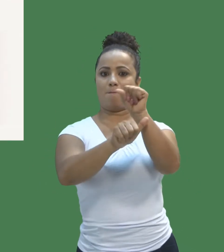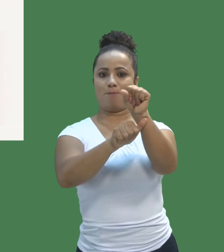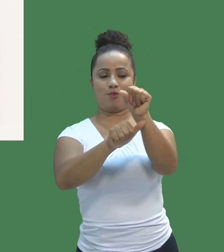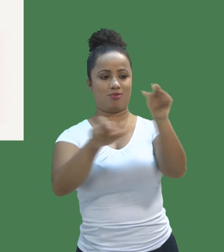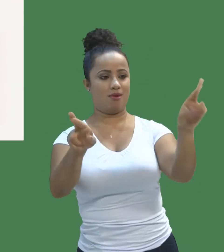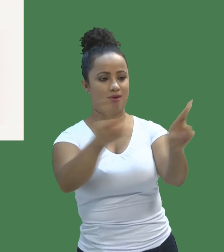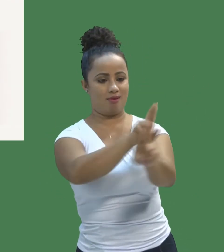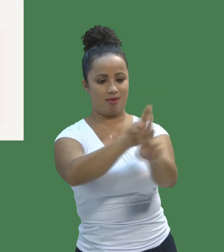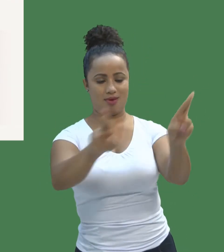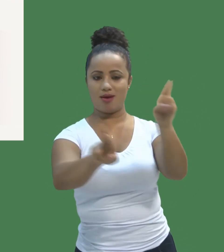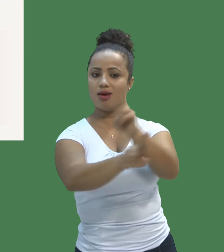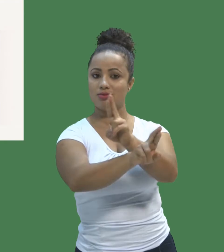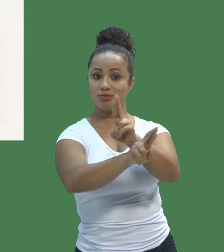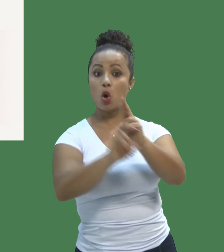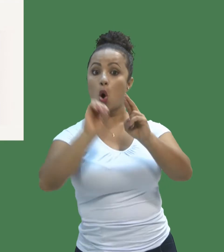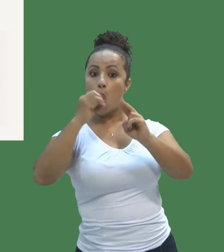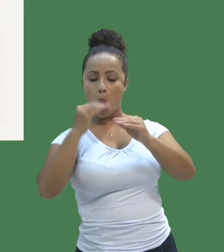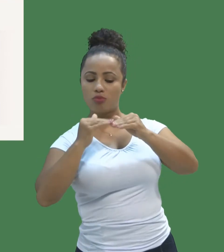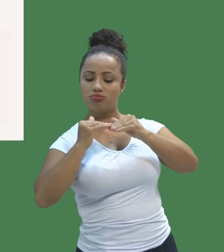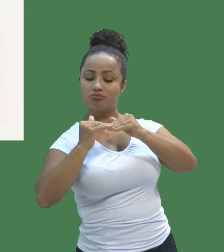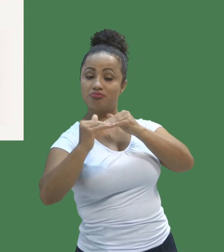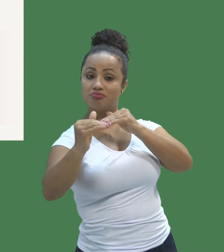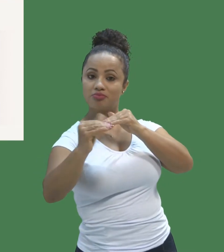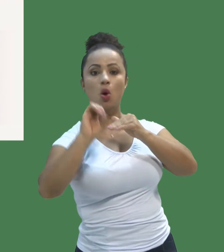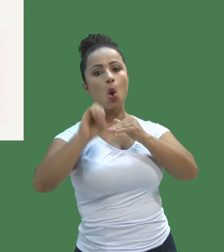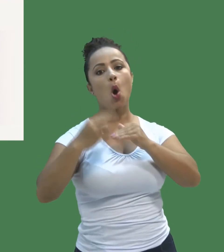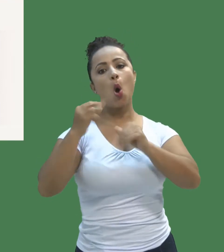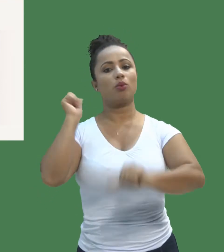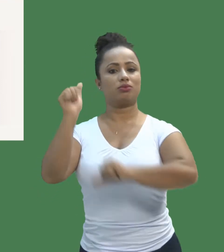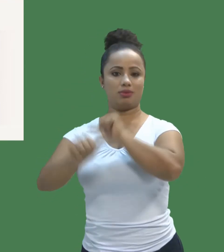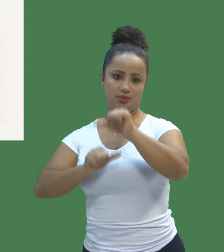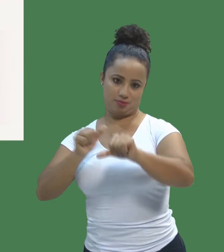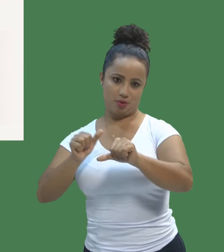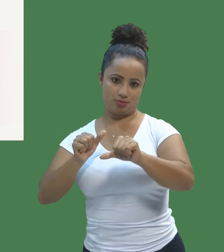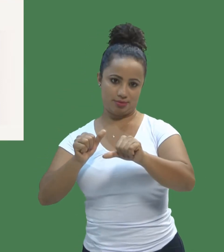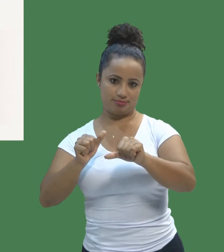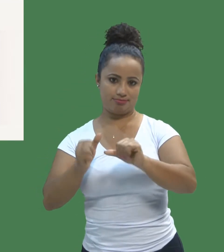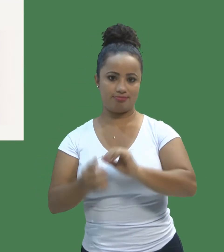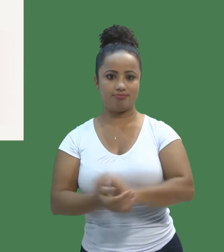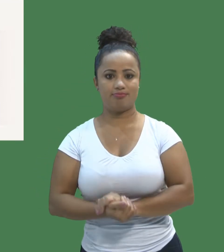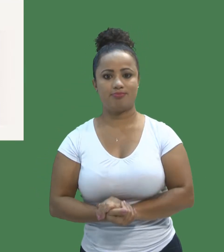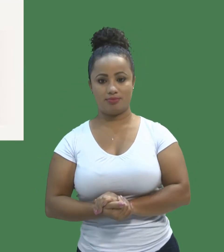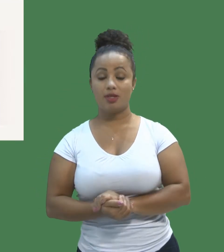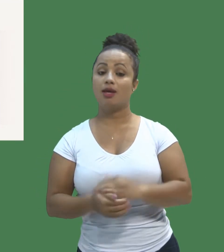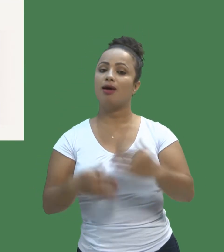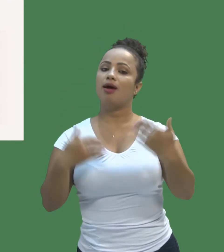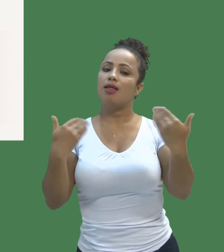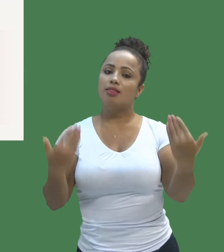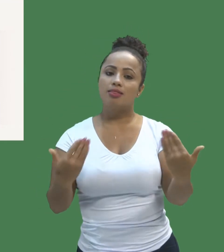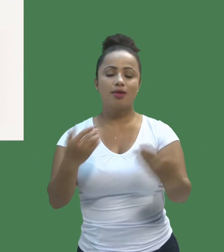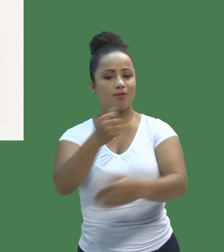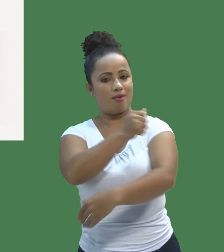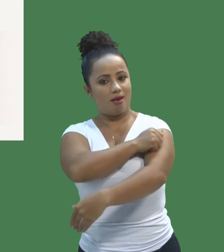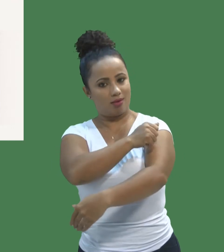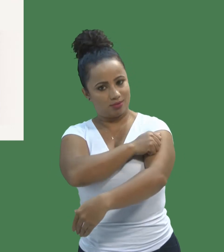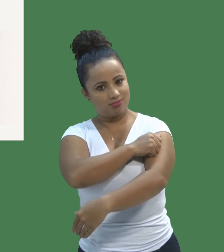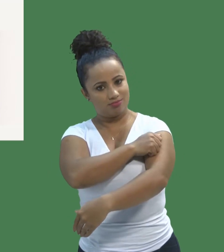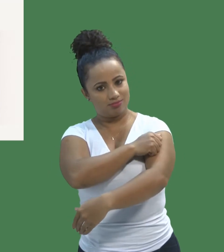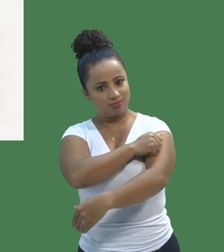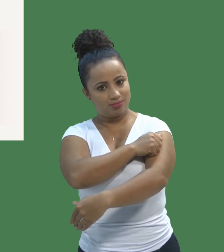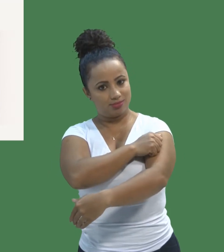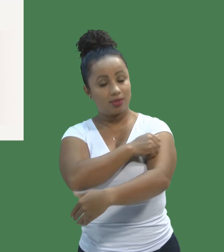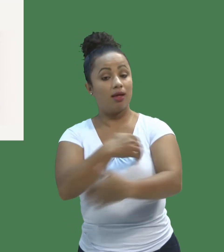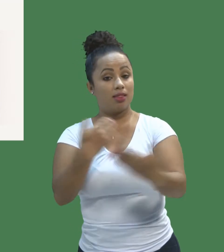Caros acadêmicos, com a mensagem de Antônio Gramsci, encerramos a sociologia de